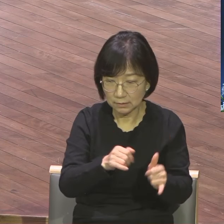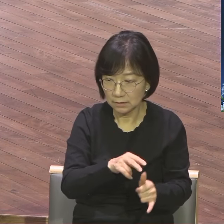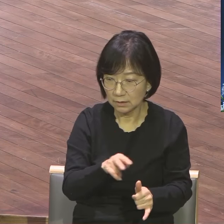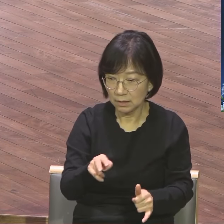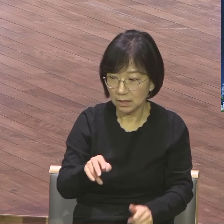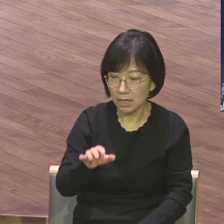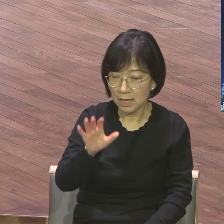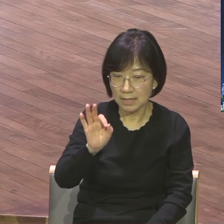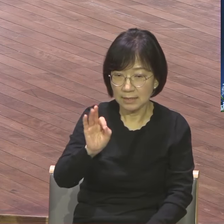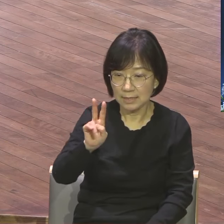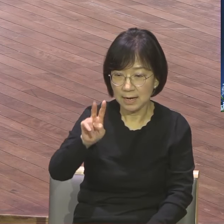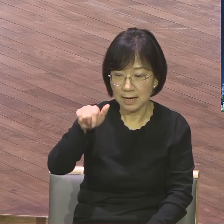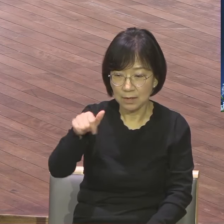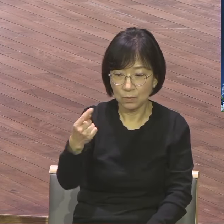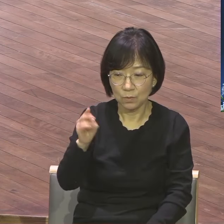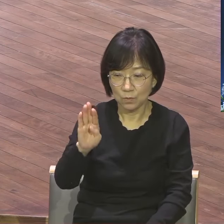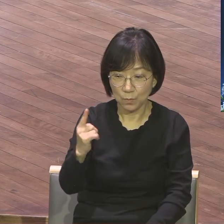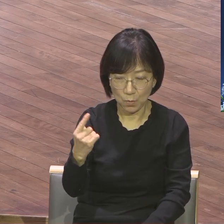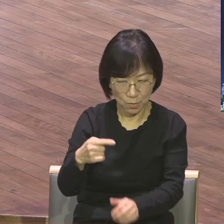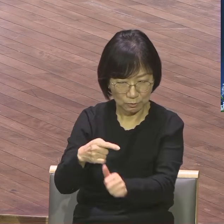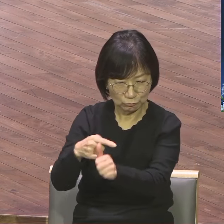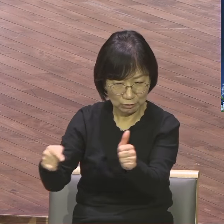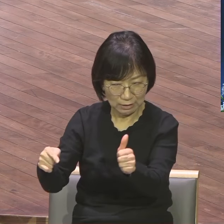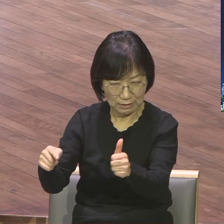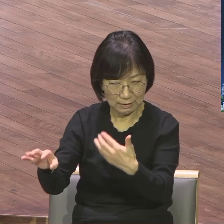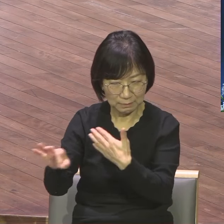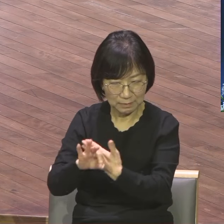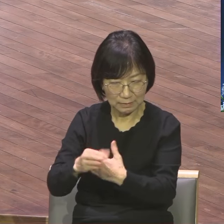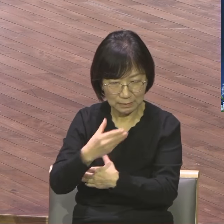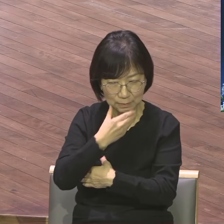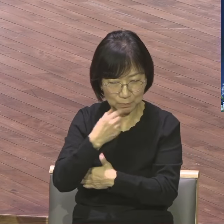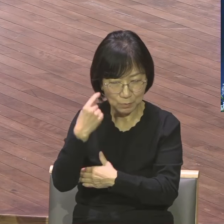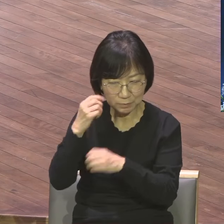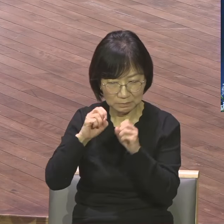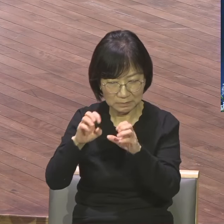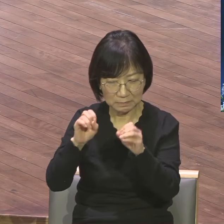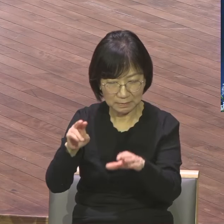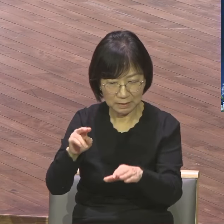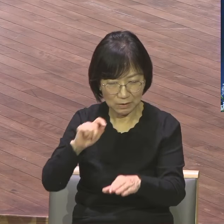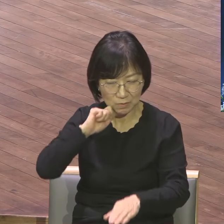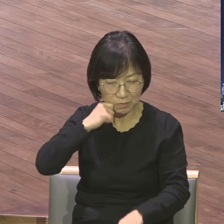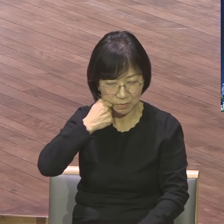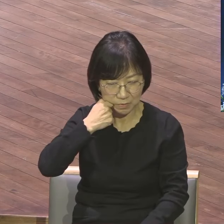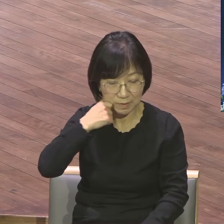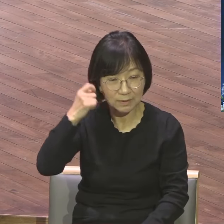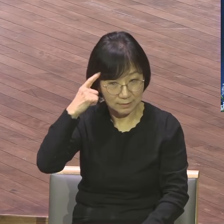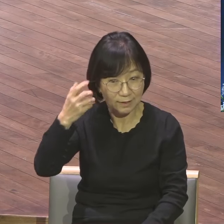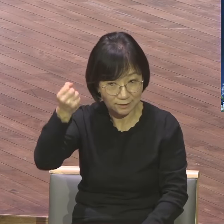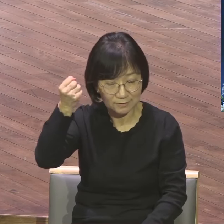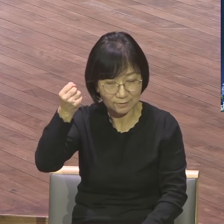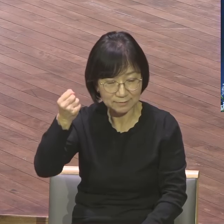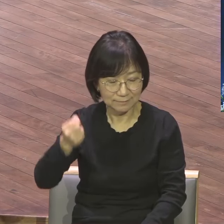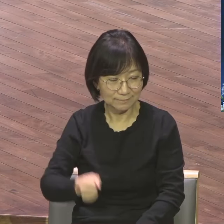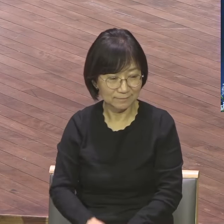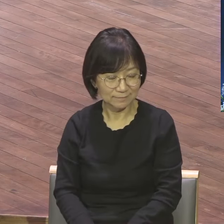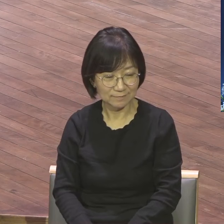죽으면 복음이 차단될 줄 알아요. 여러분, 사도행전 1장부터 11장까지 야고보의 존재 자체가